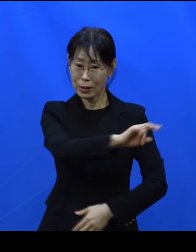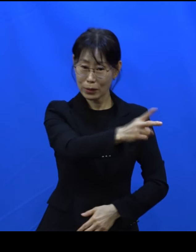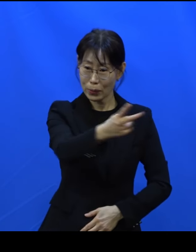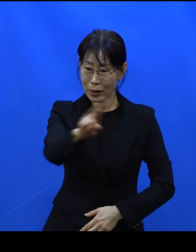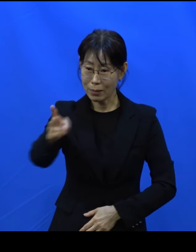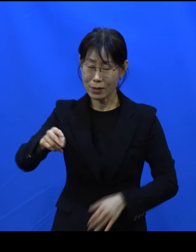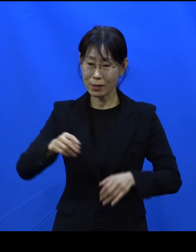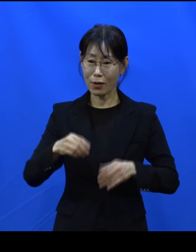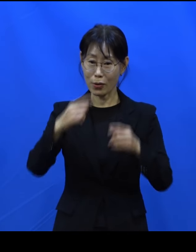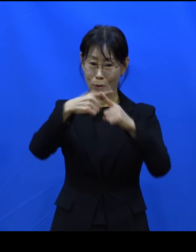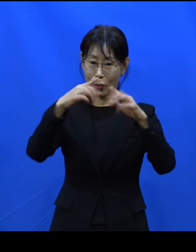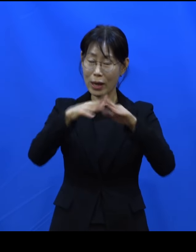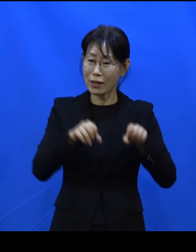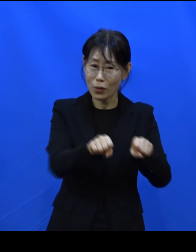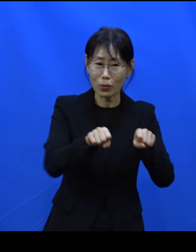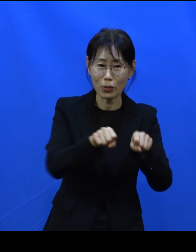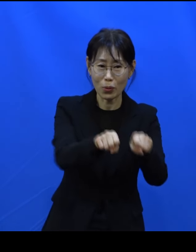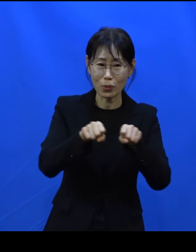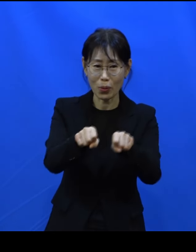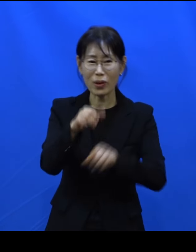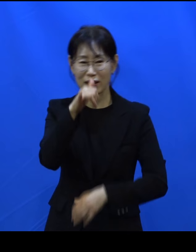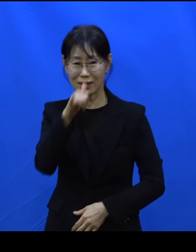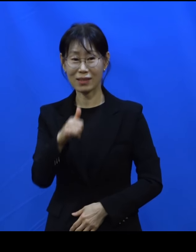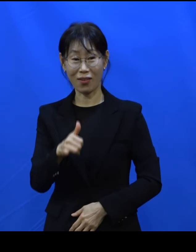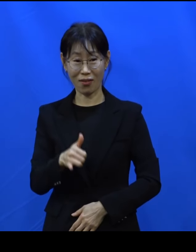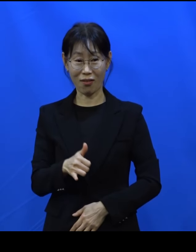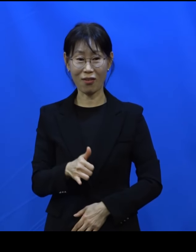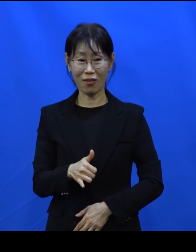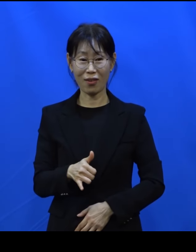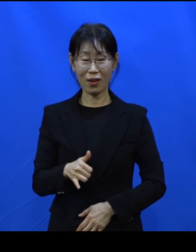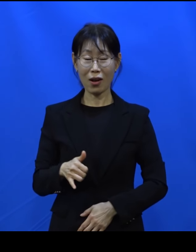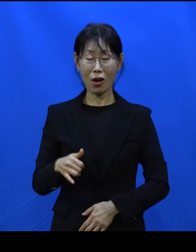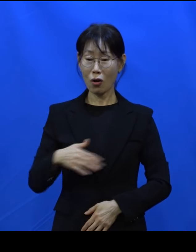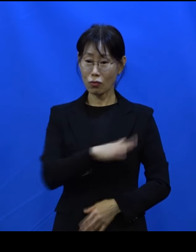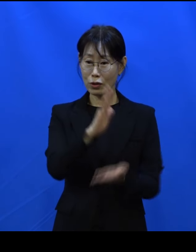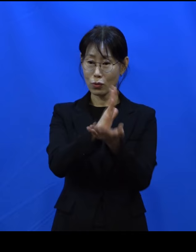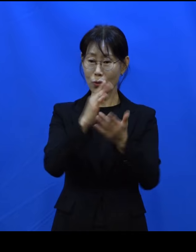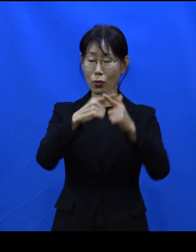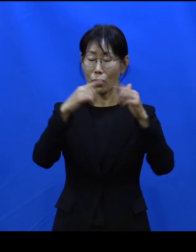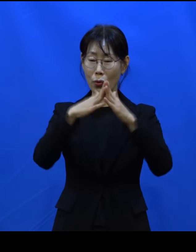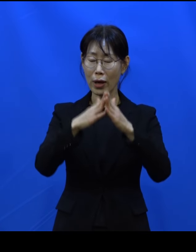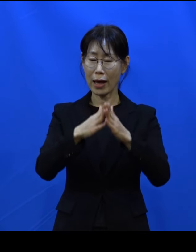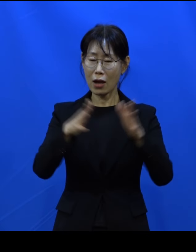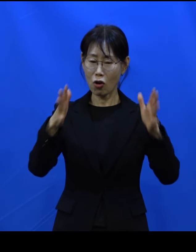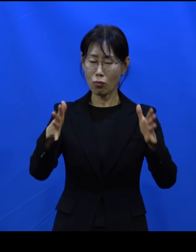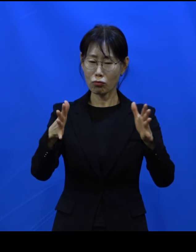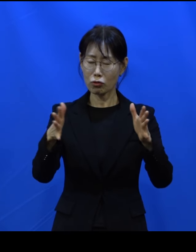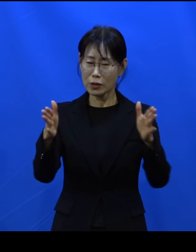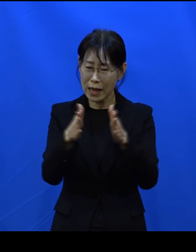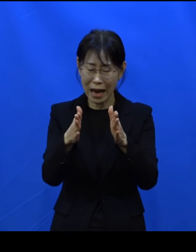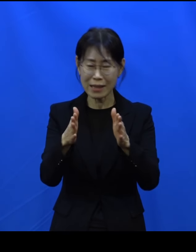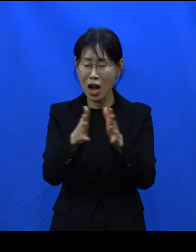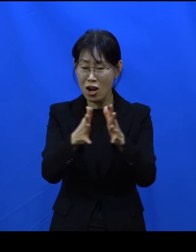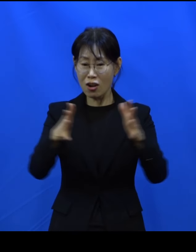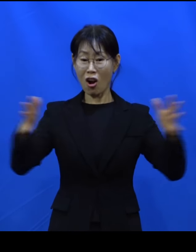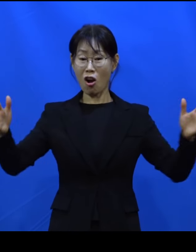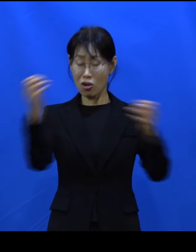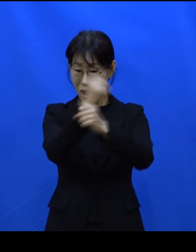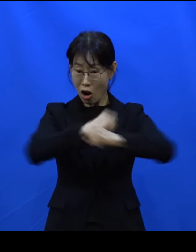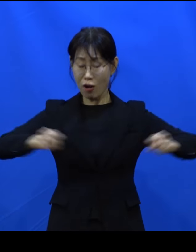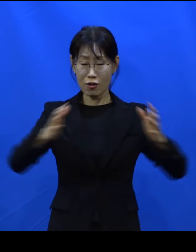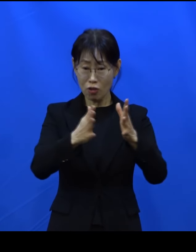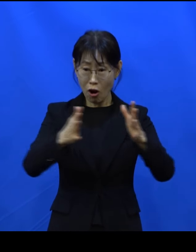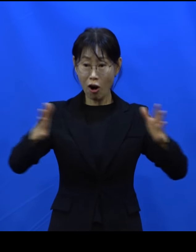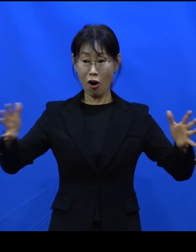같아요. 교구별로 돌아가서 하는데, 이거 여러분 우리 교회 건물이 크니까요. 청소하는 게 쉽지 않잖아요. 오히려 이게